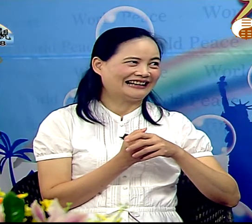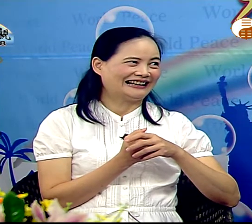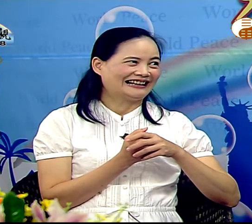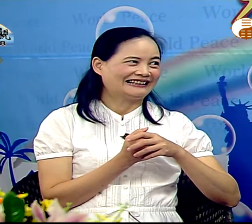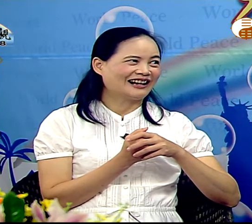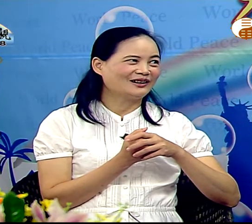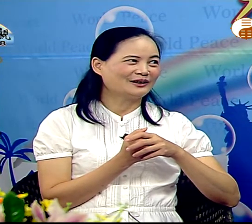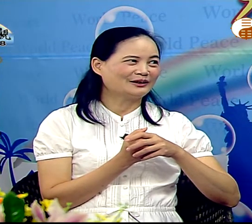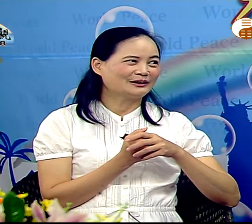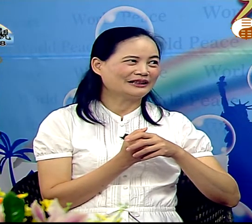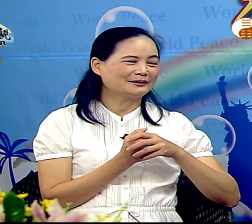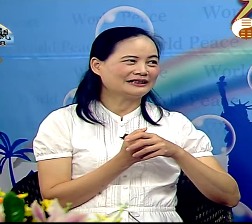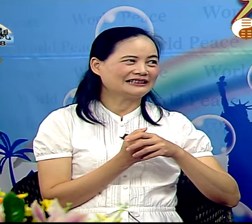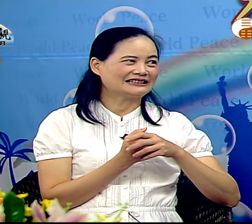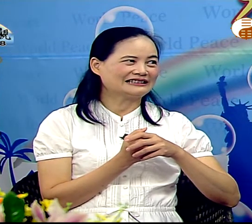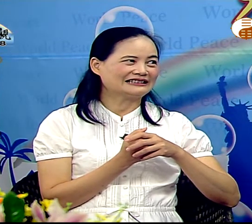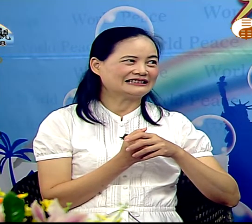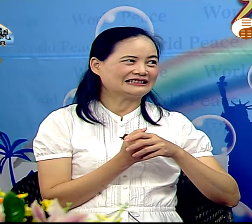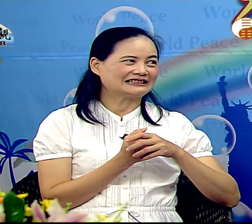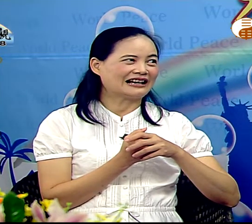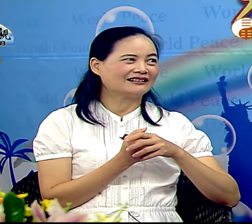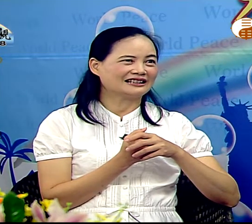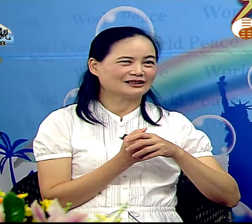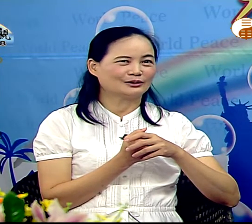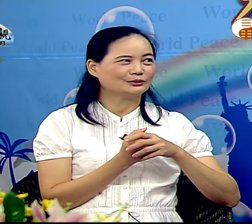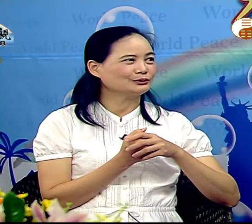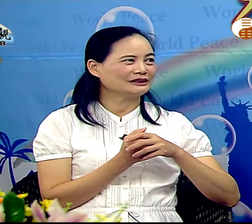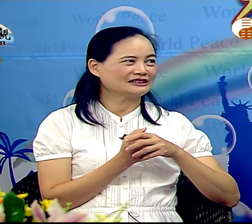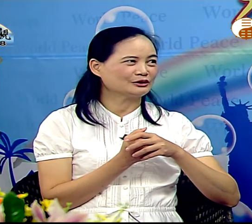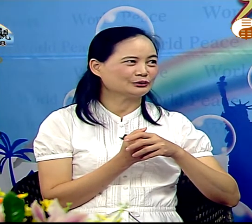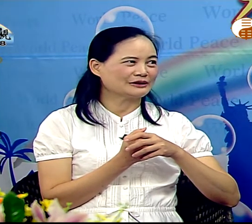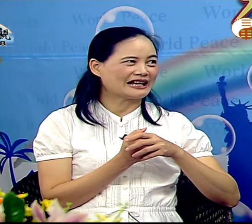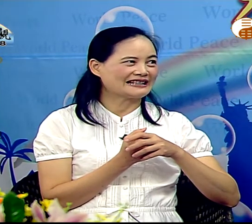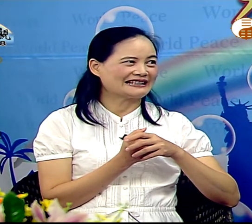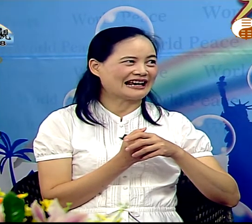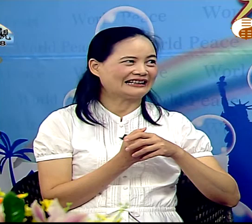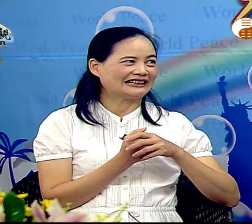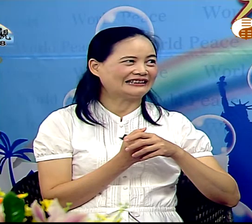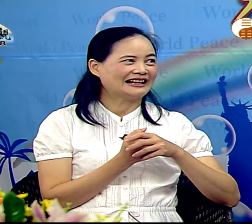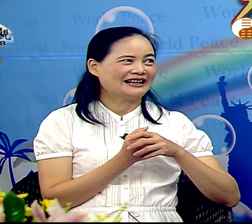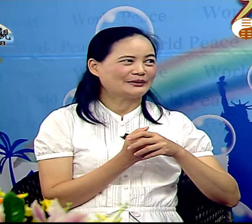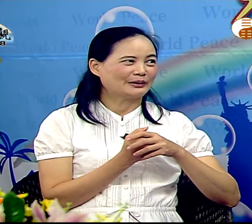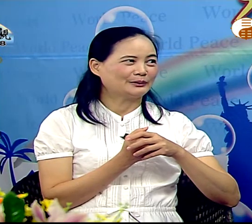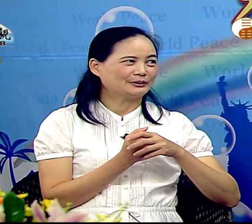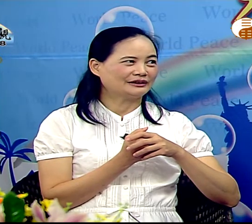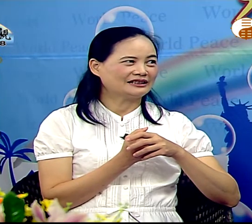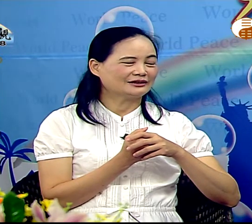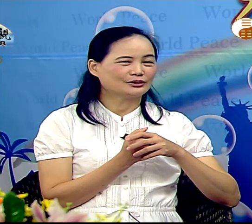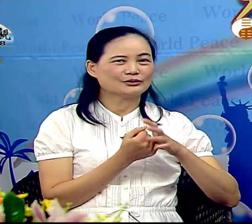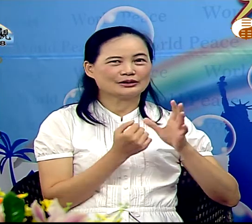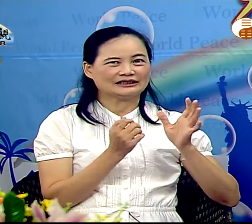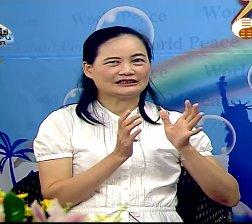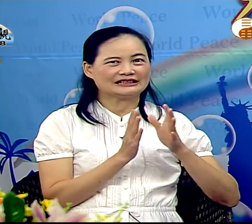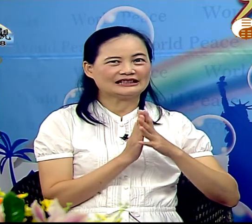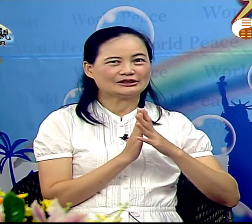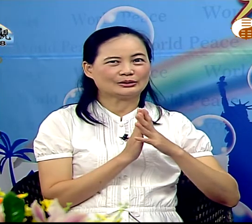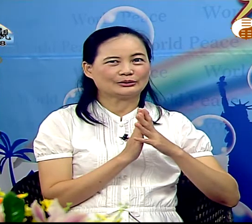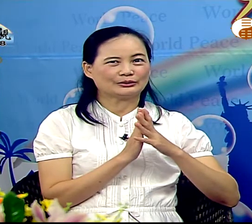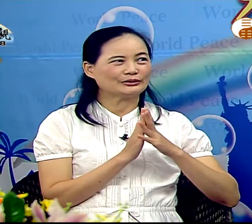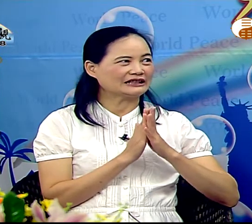啊， 然后因为是刚好那时候录的是暑假，是夏天 啊，是， 所以我那时候就选了这一首流行